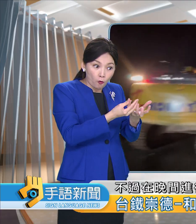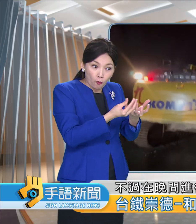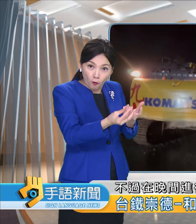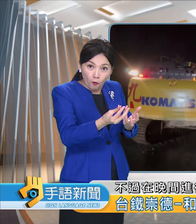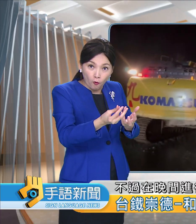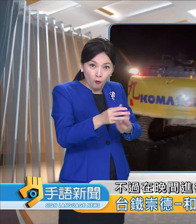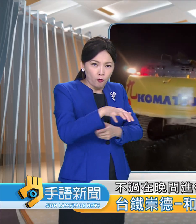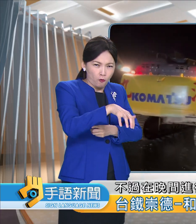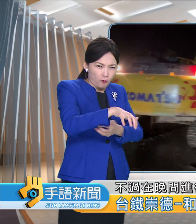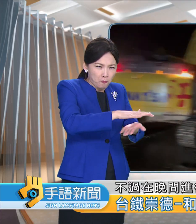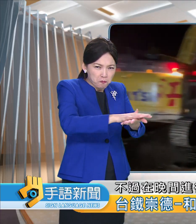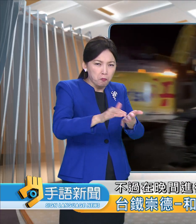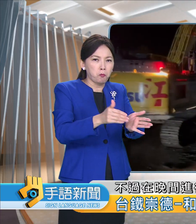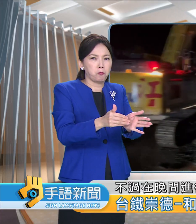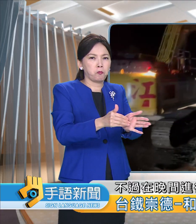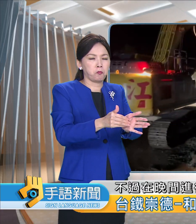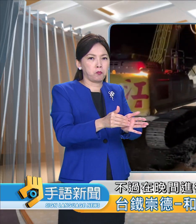间进行了预警性封闭。